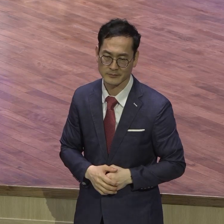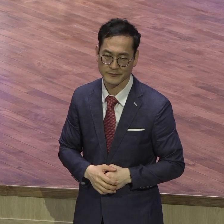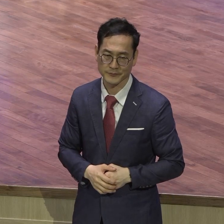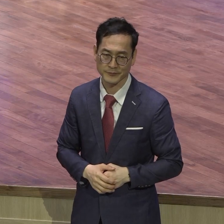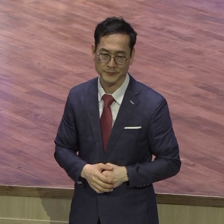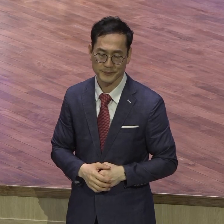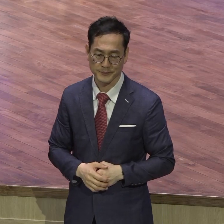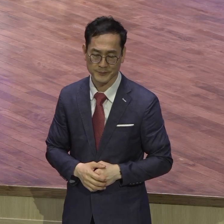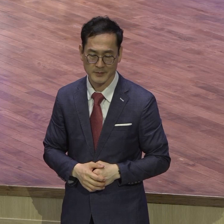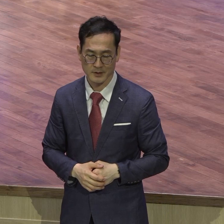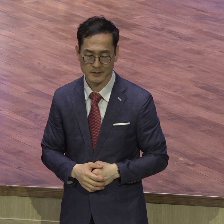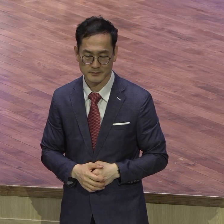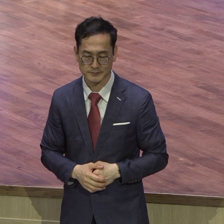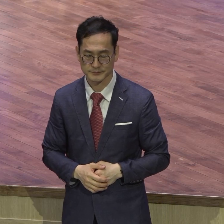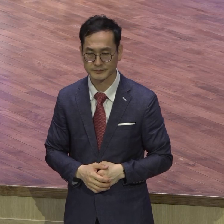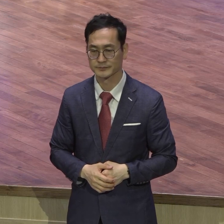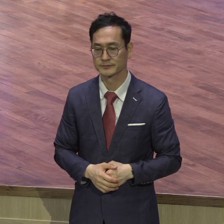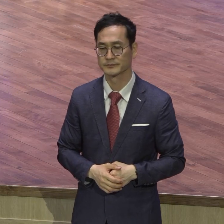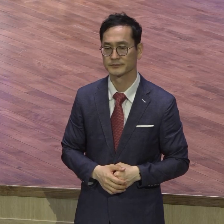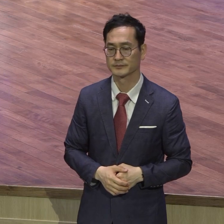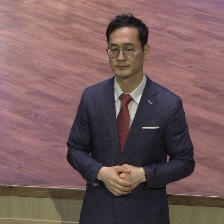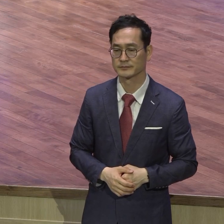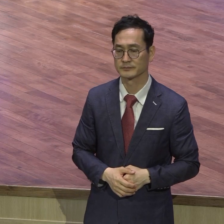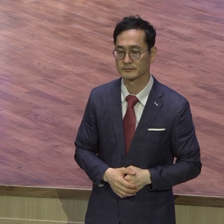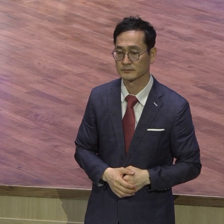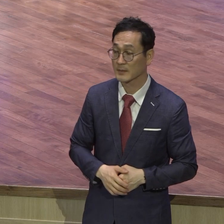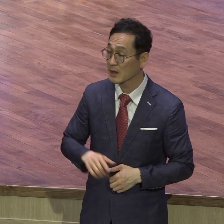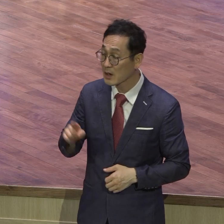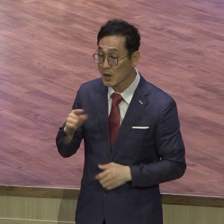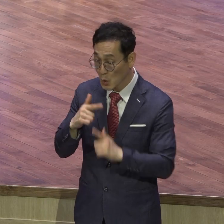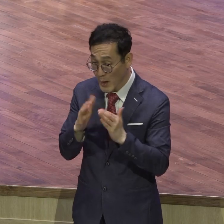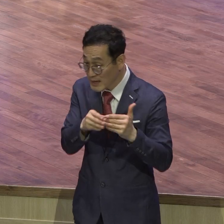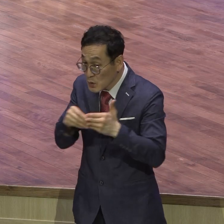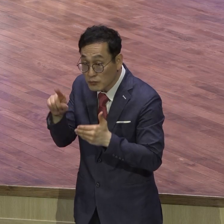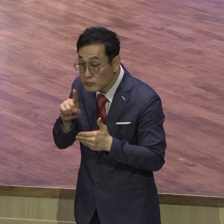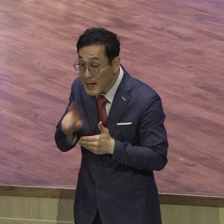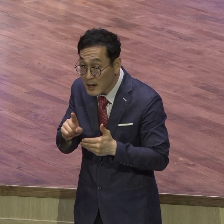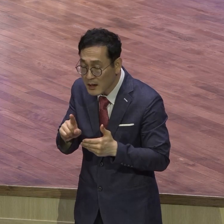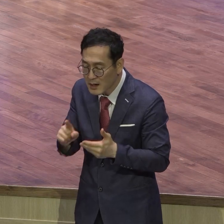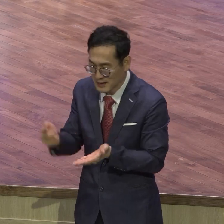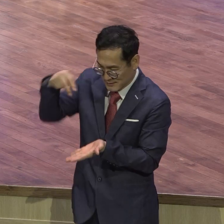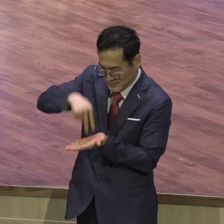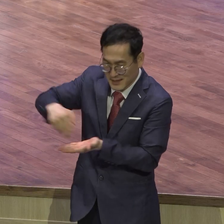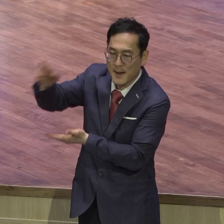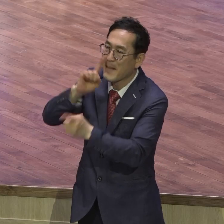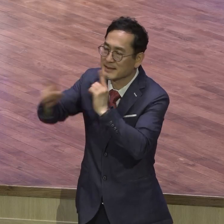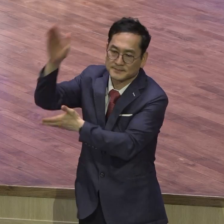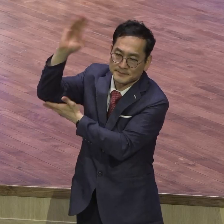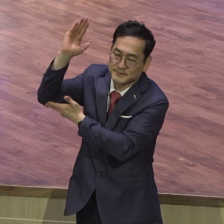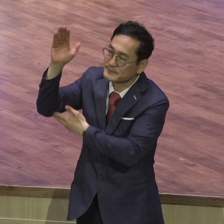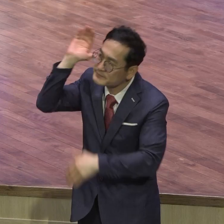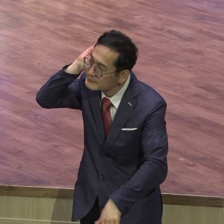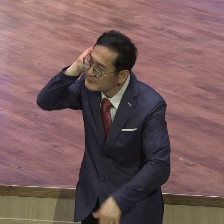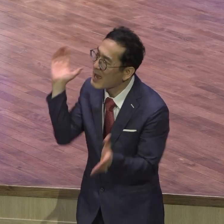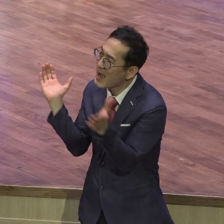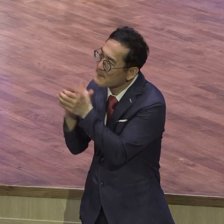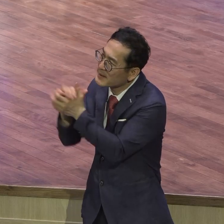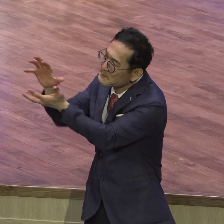더 구체적으로 말씀드리면 강단 메시지를 여러분이 사실적으로 붙잡고 적용할 때